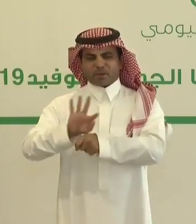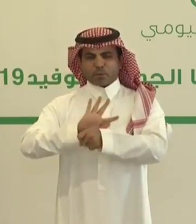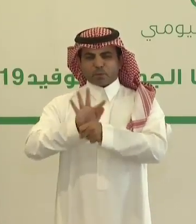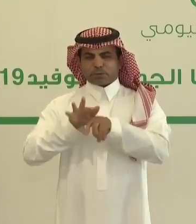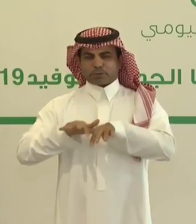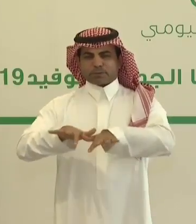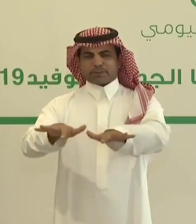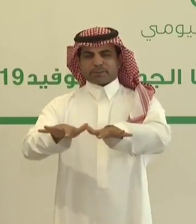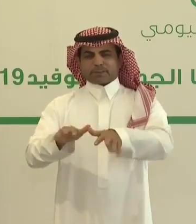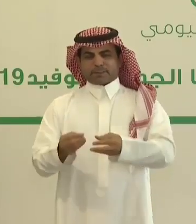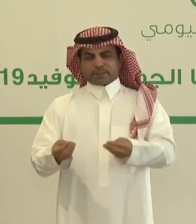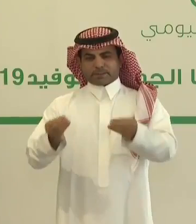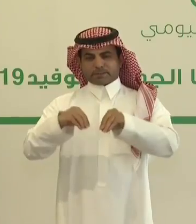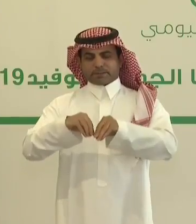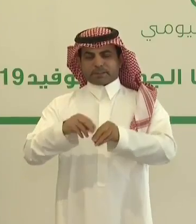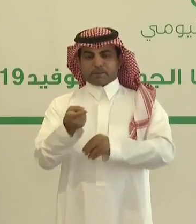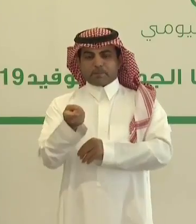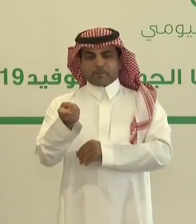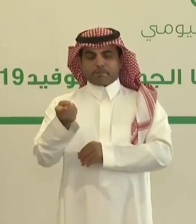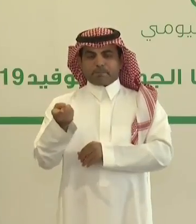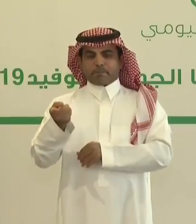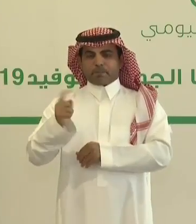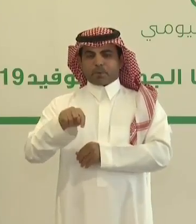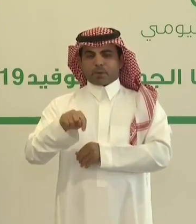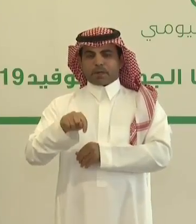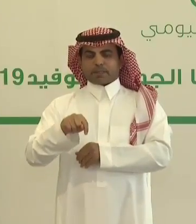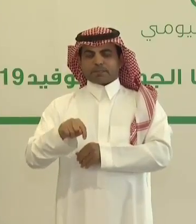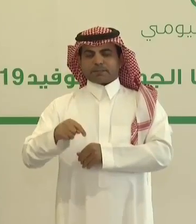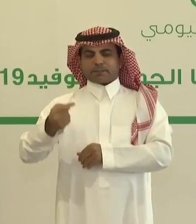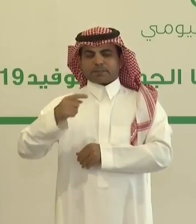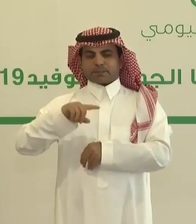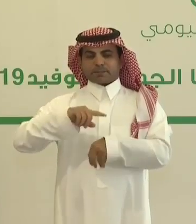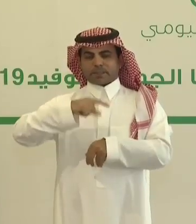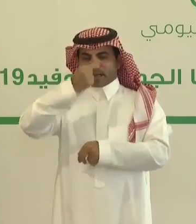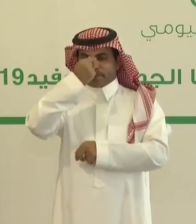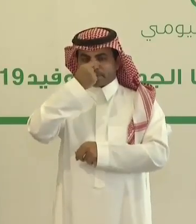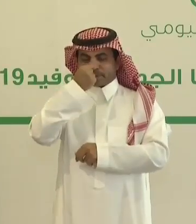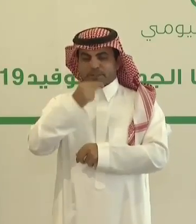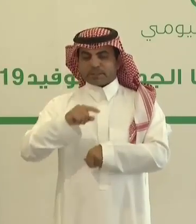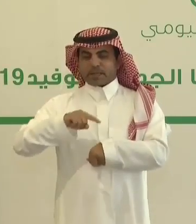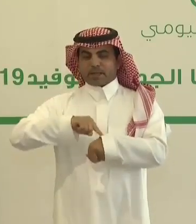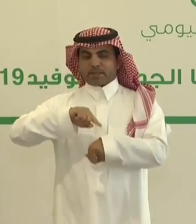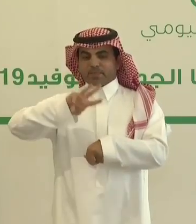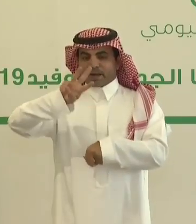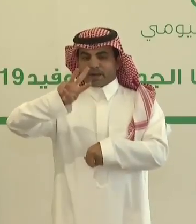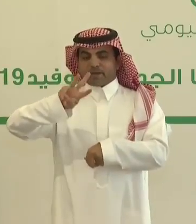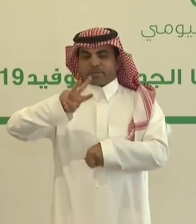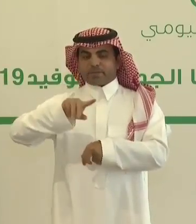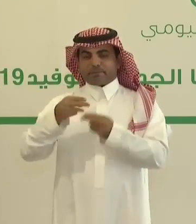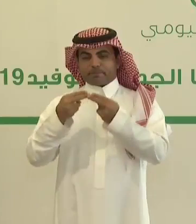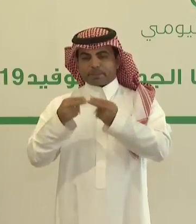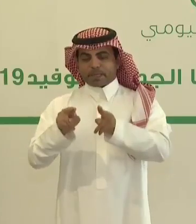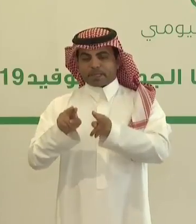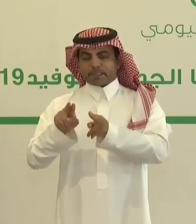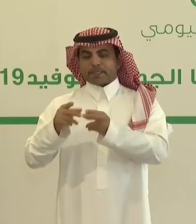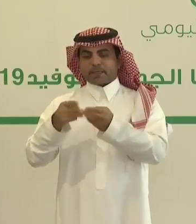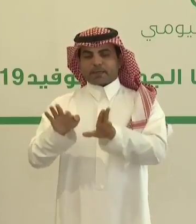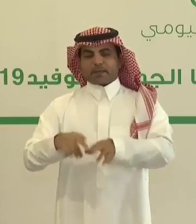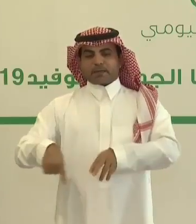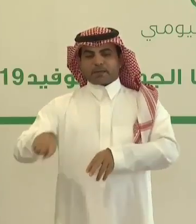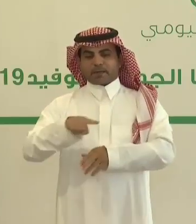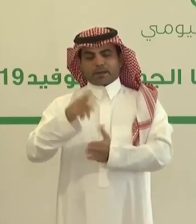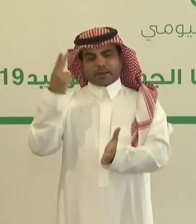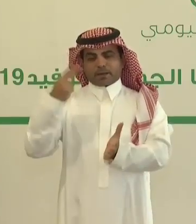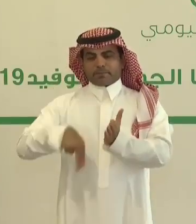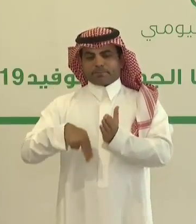كورونا، بإذن الله سيتم ابتداء من الساعة 3:00 من يوم غد الخميس بمساندة الجهات العسكرية